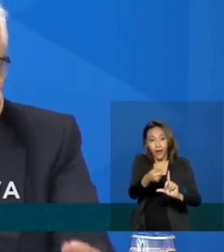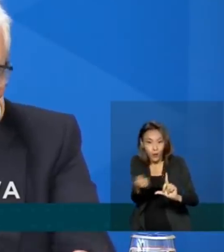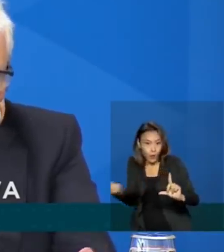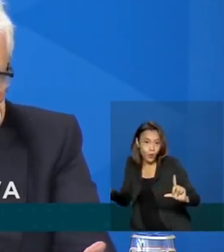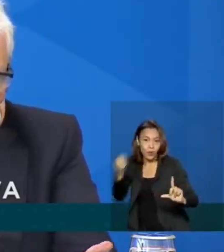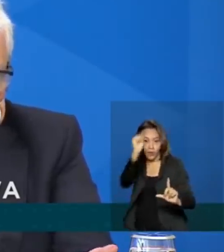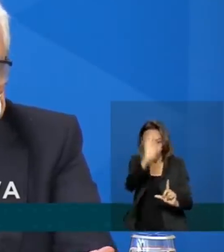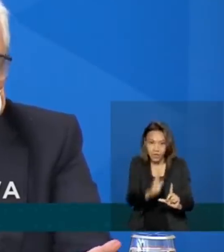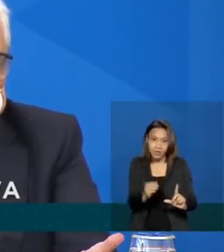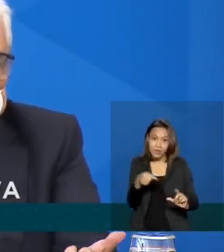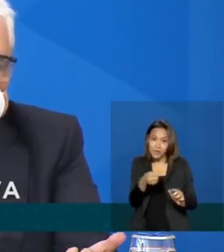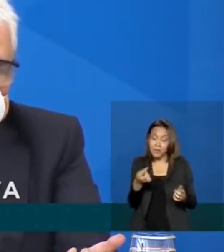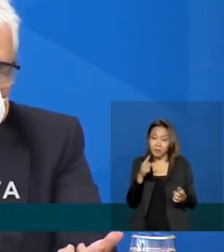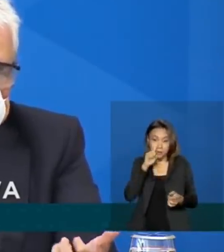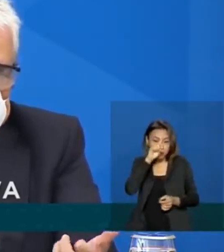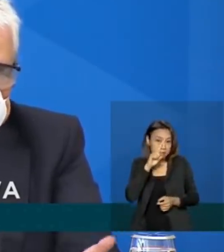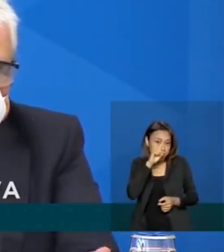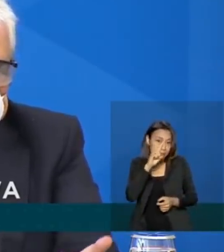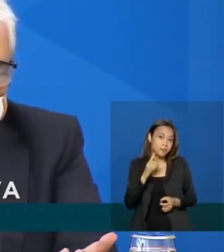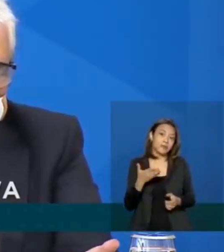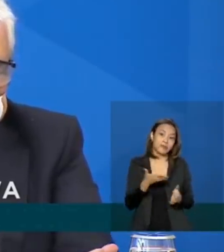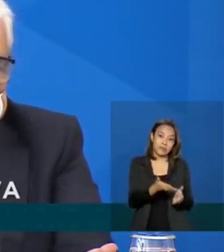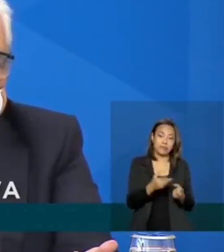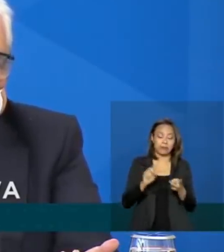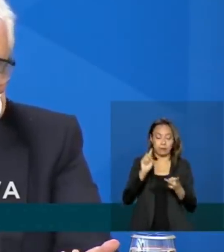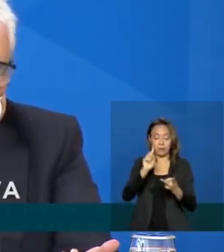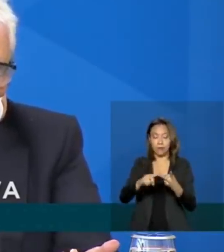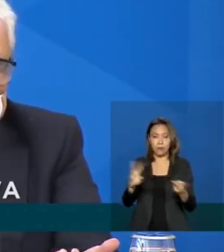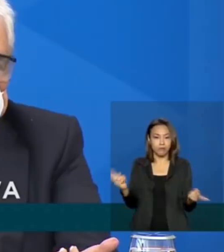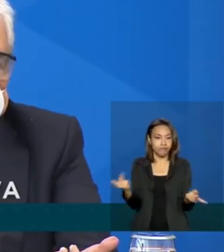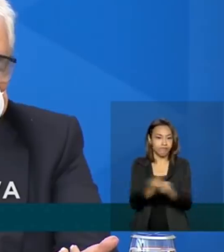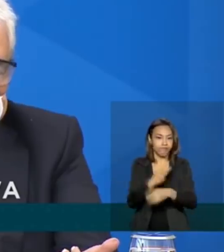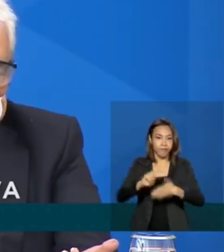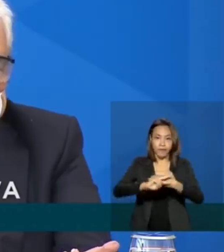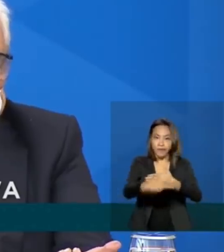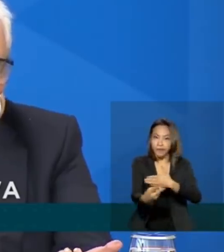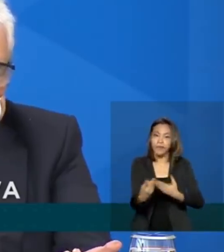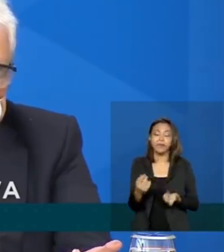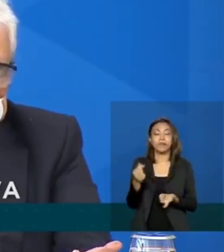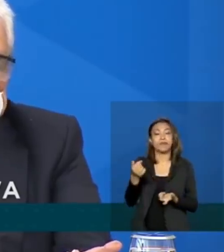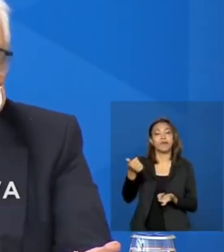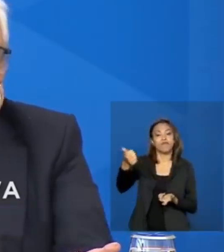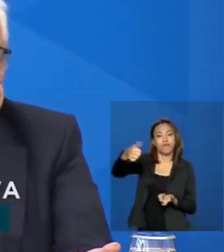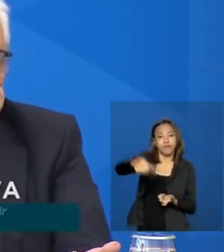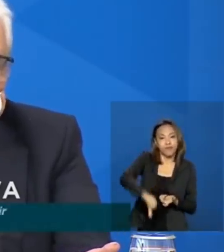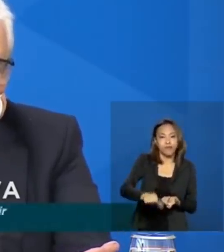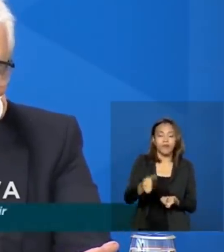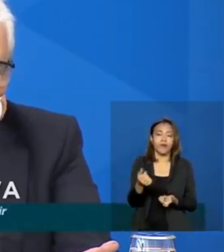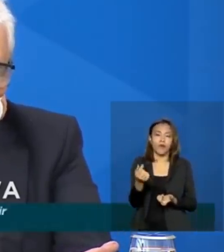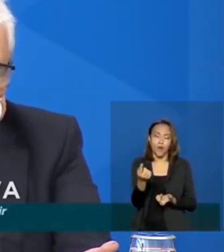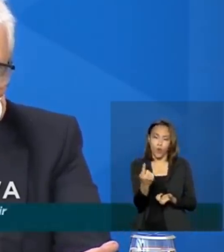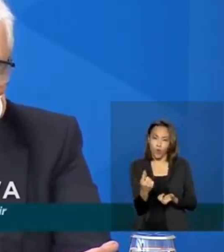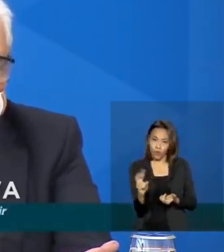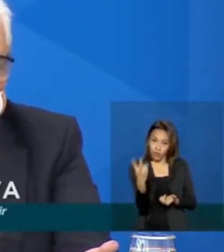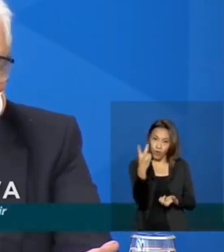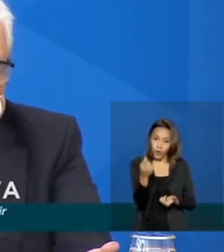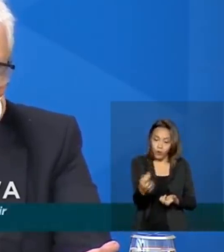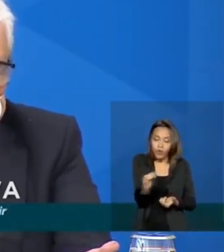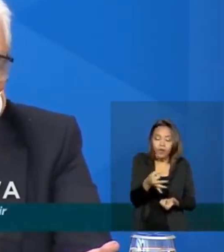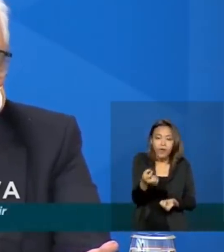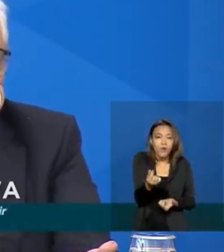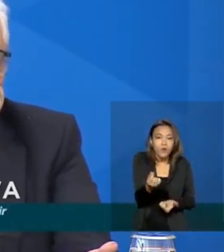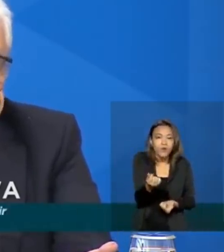risco, contribui para desvalorizar a nossa moeda, o real, contribui para aumentar as taxas de